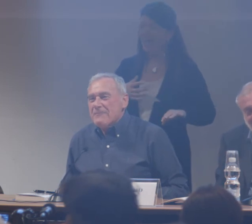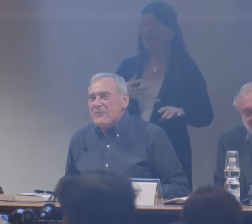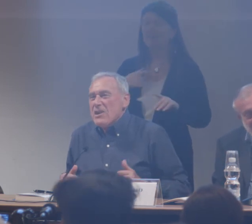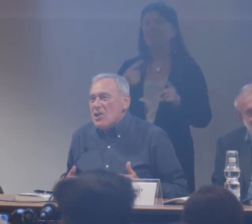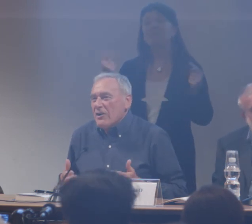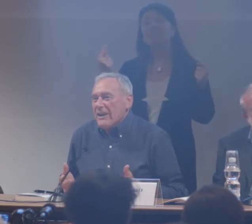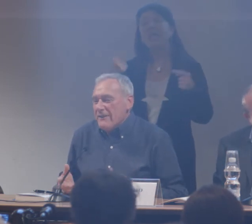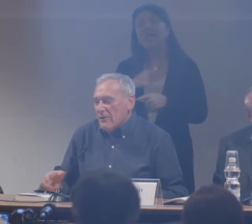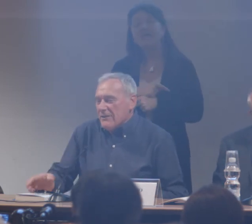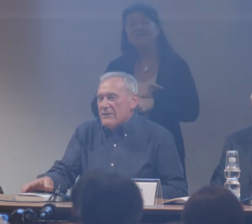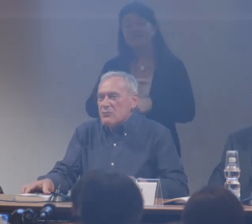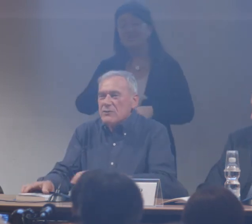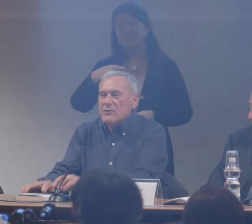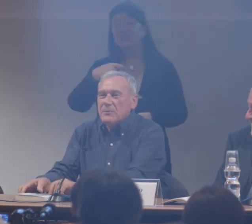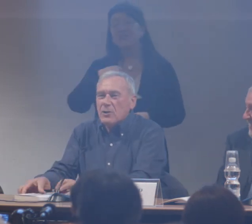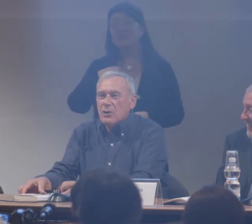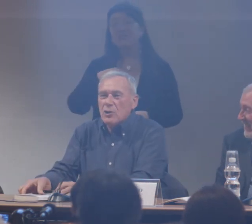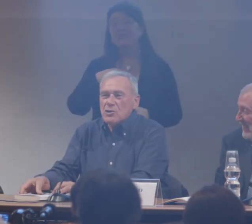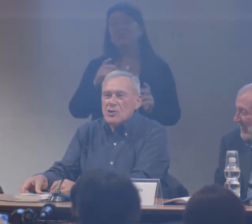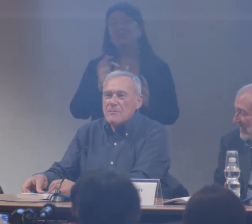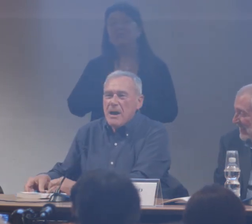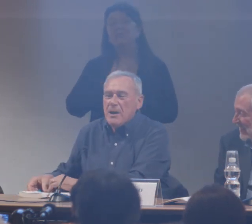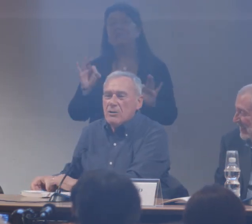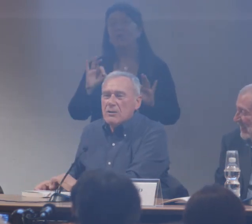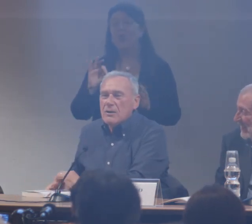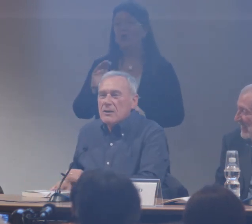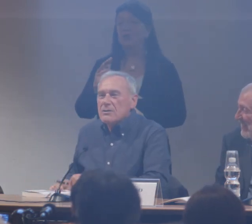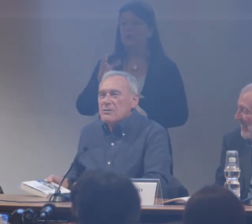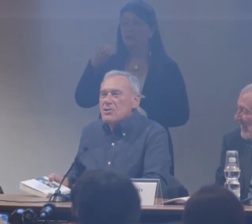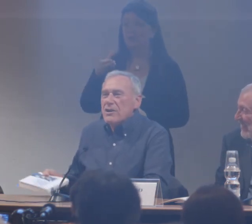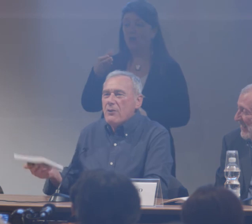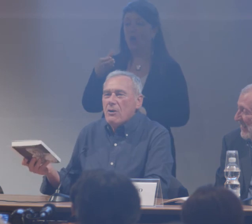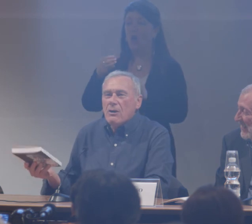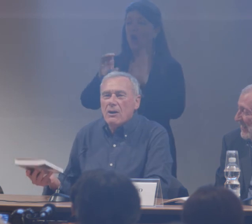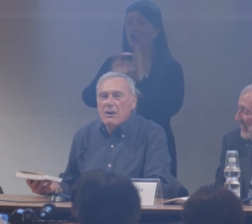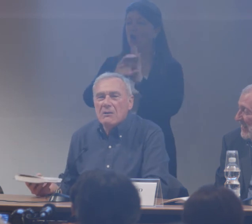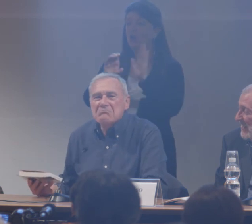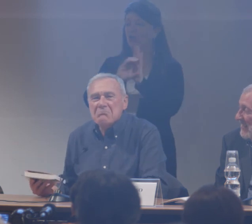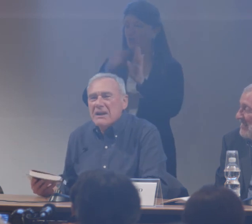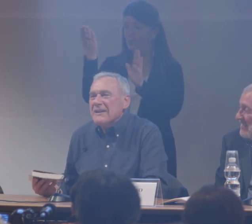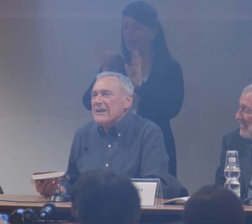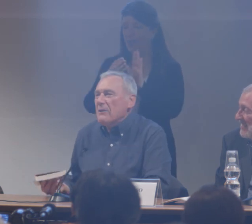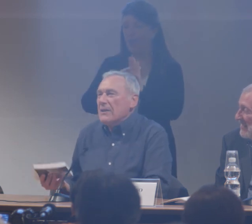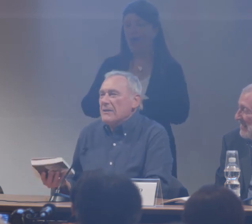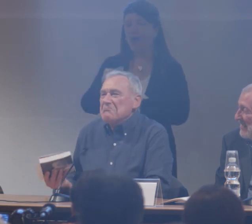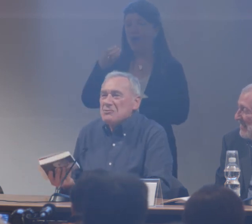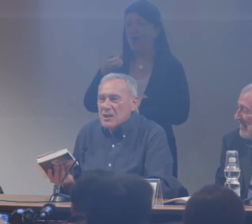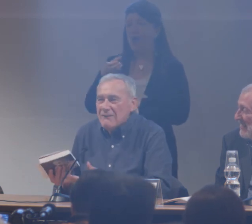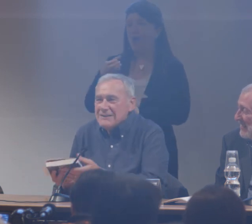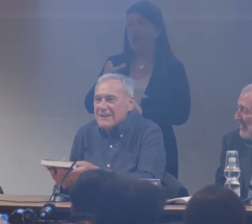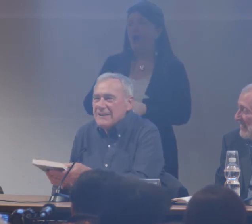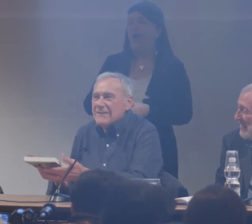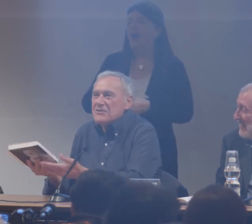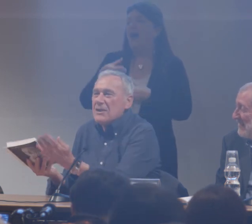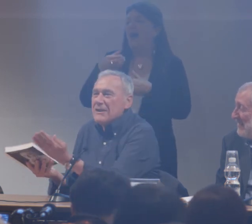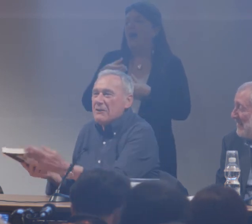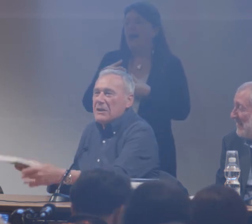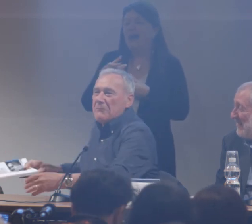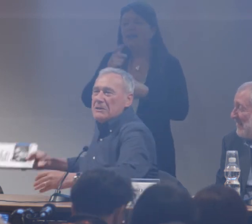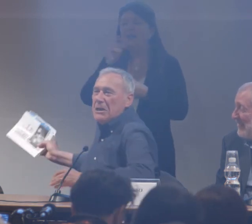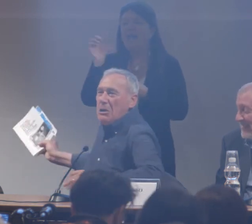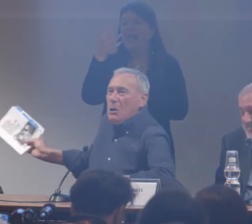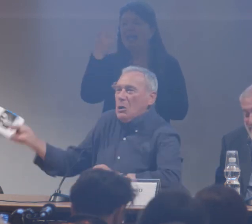Invece io che avevo, che uscivo sempre col codice in mano, dicevo, ma se arrivo a che, io giocavo a tennis, se